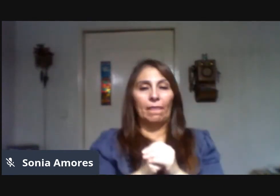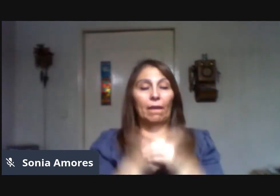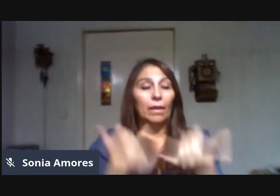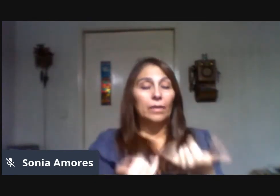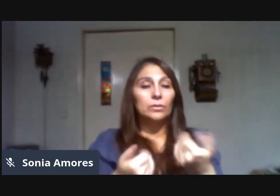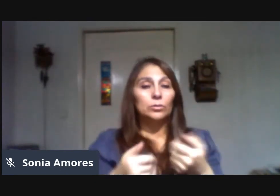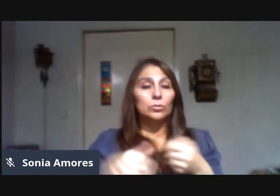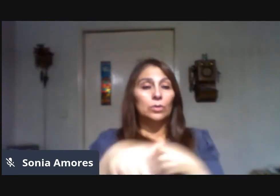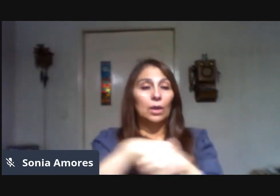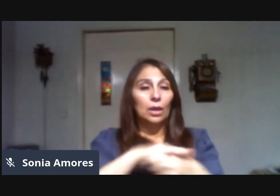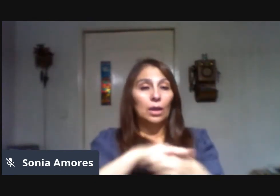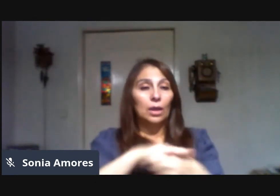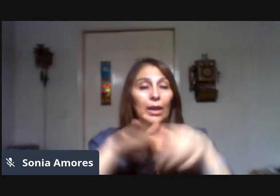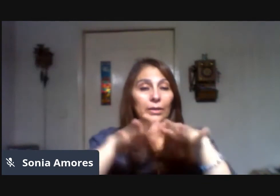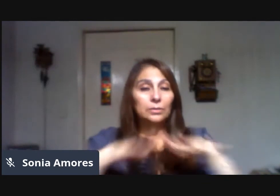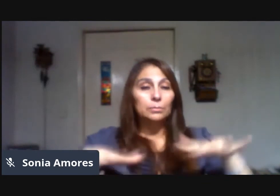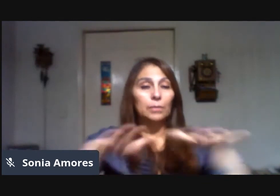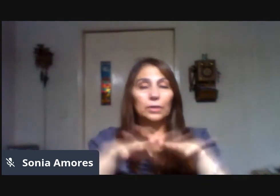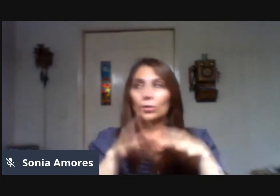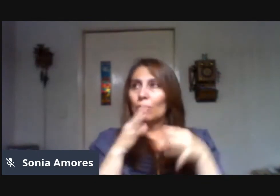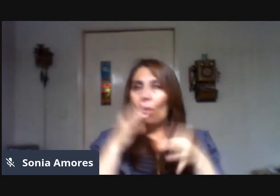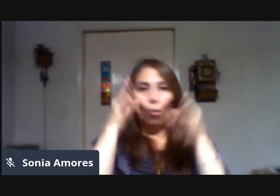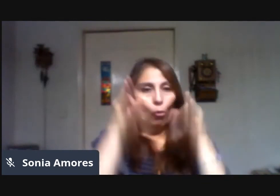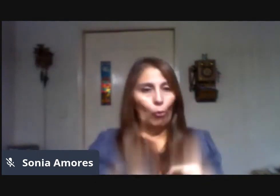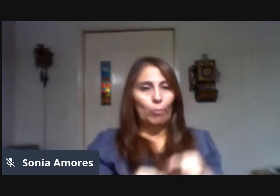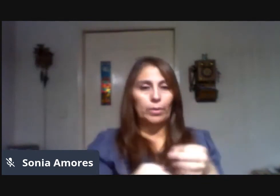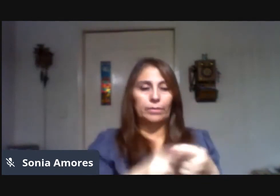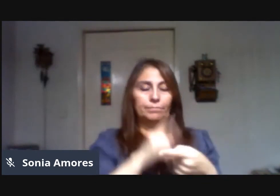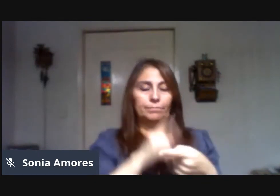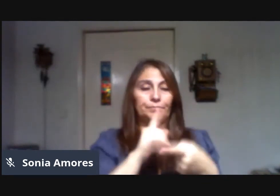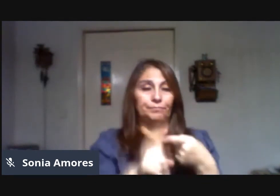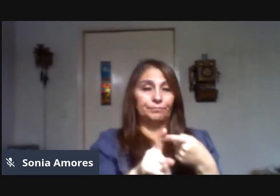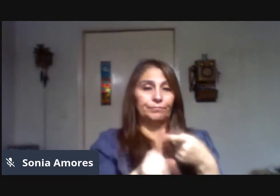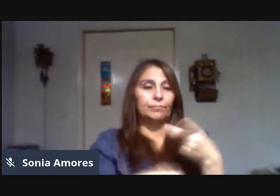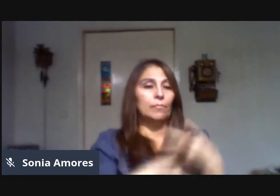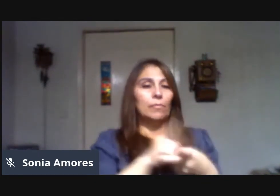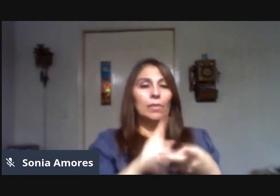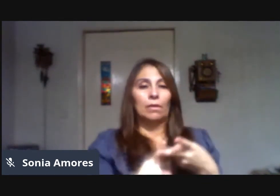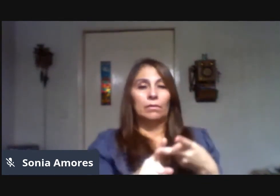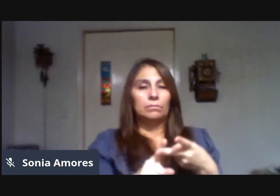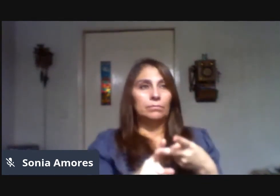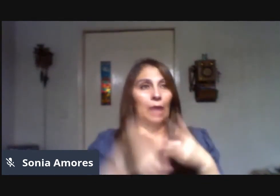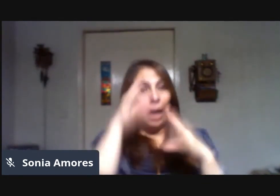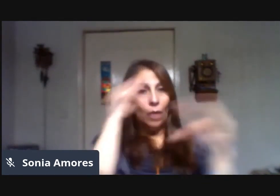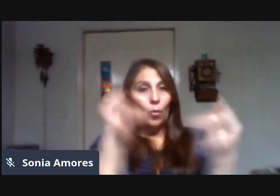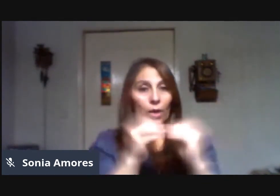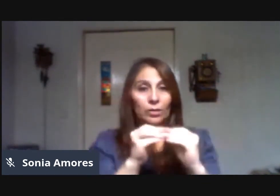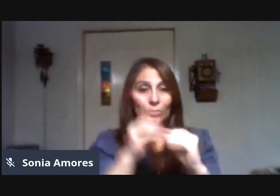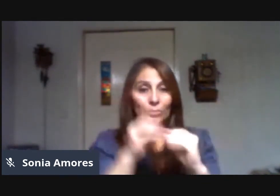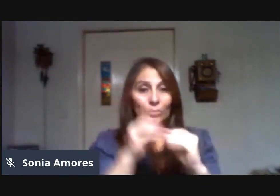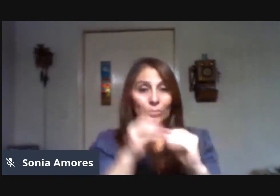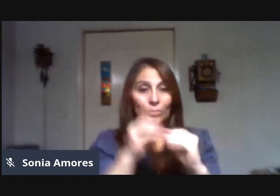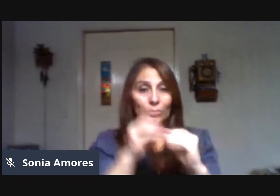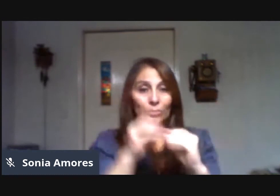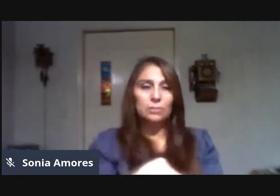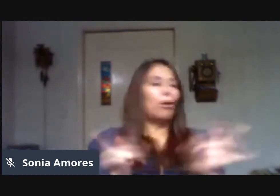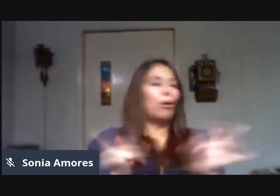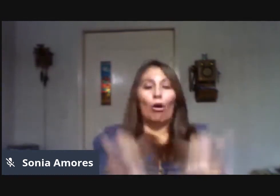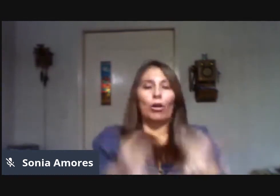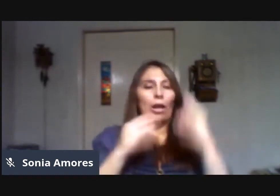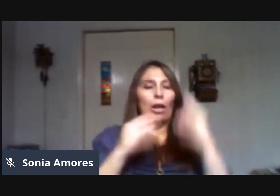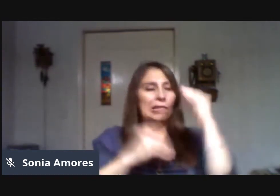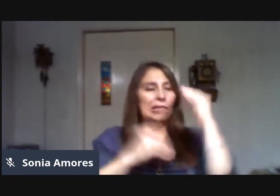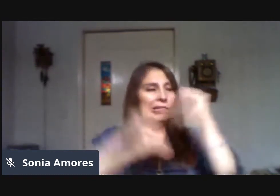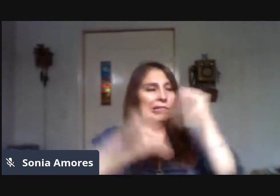el incumplimiento. No estamos en un lugar de posacuerdo, sino estamos en un lugar de desacuerdo. Y tenemos